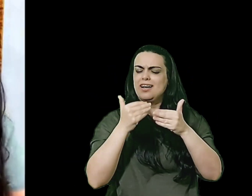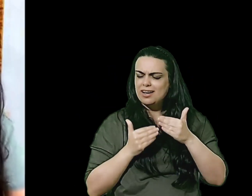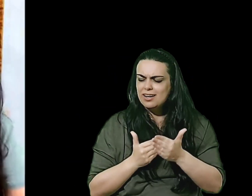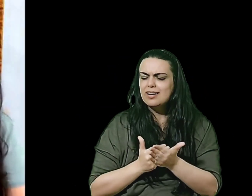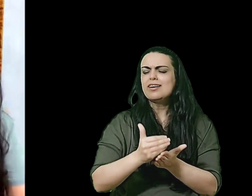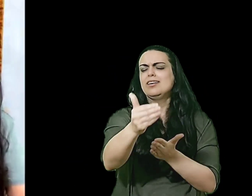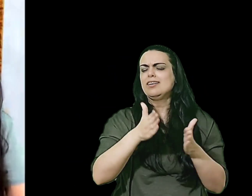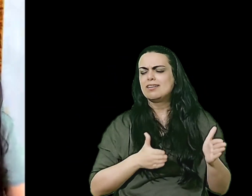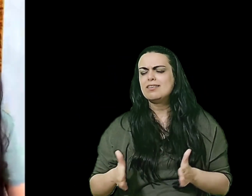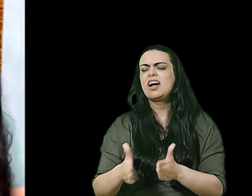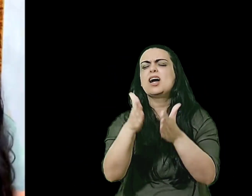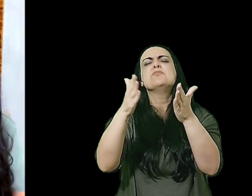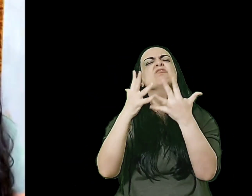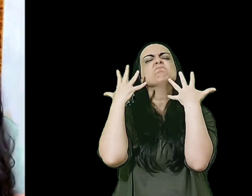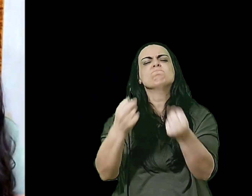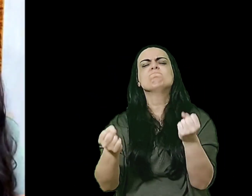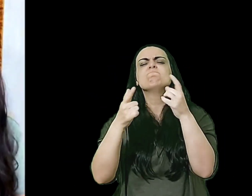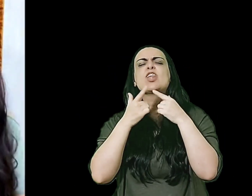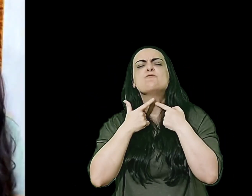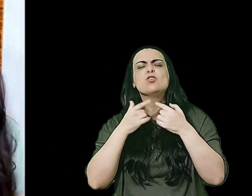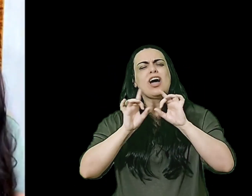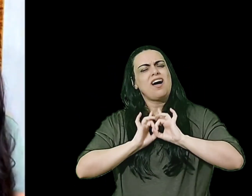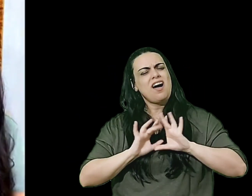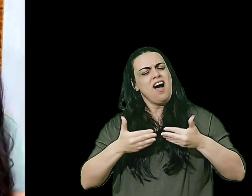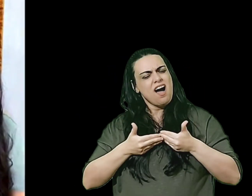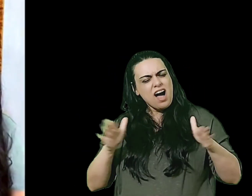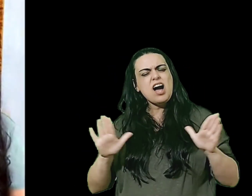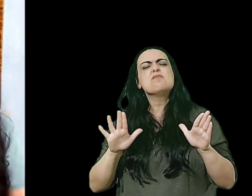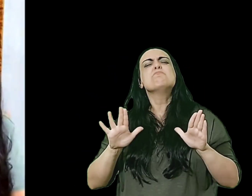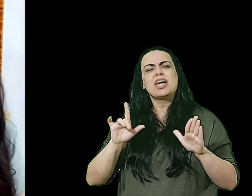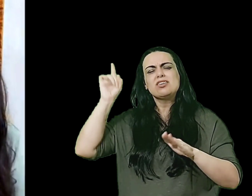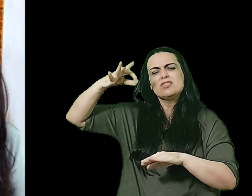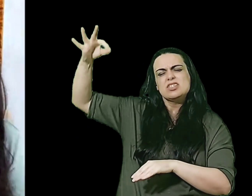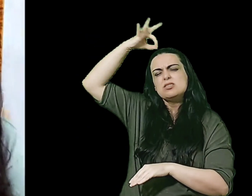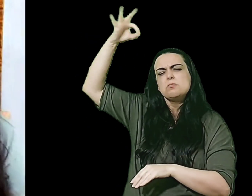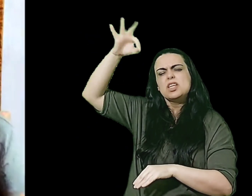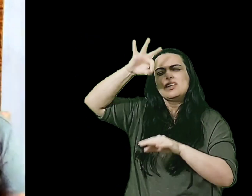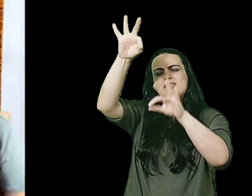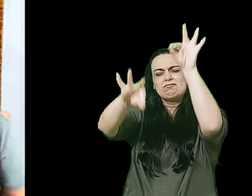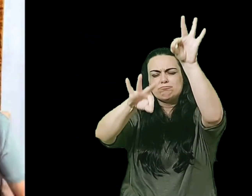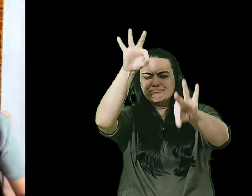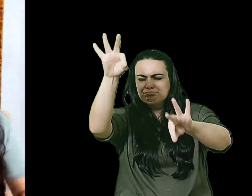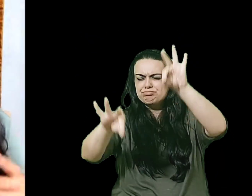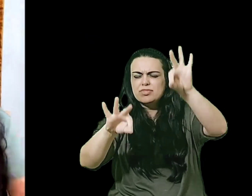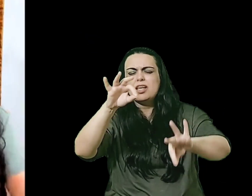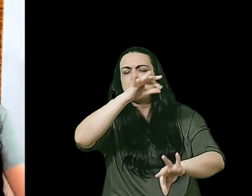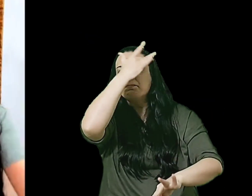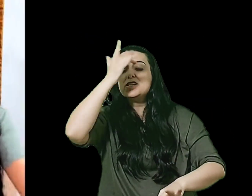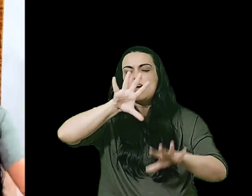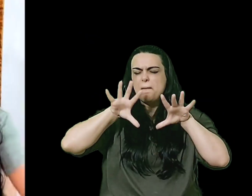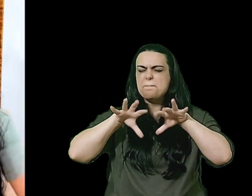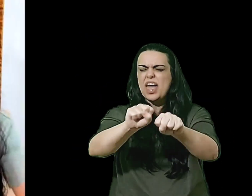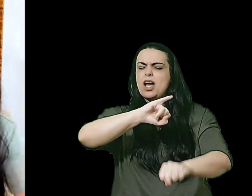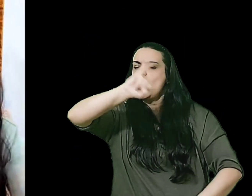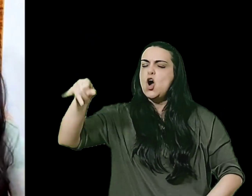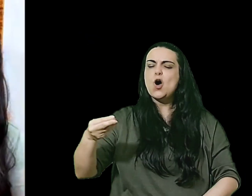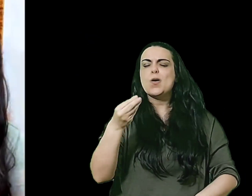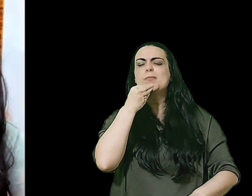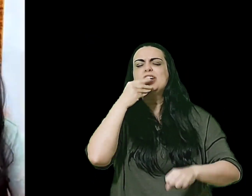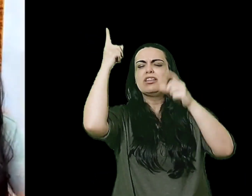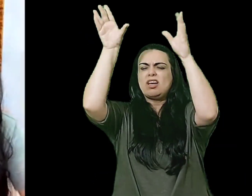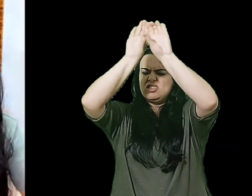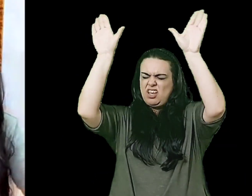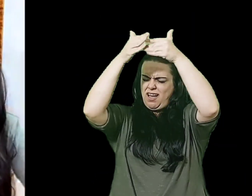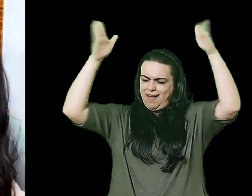essa jornada com a disposição que o teu Espírito Santo dá para aqueles que abraçam as oportunidades que os céus estão colocando